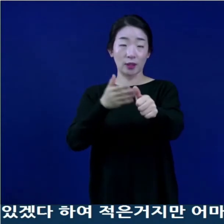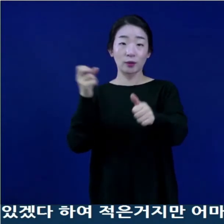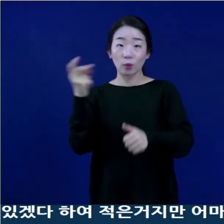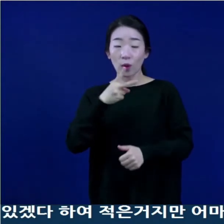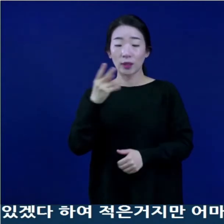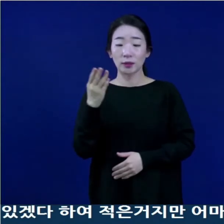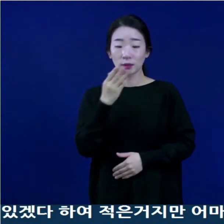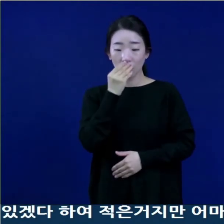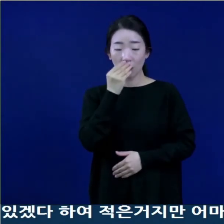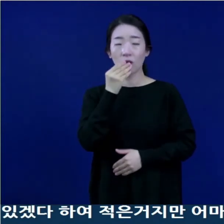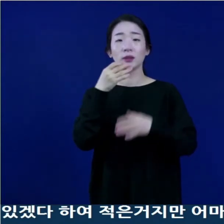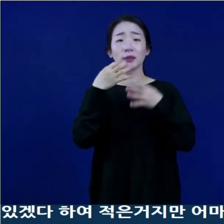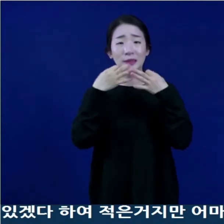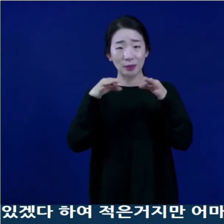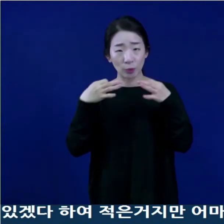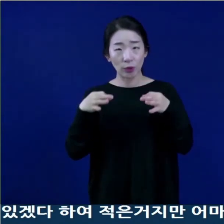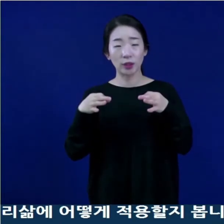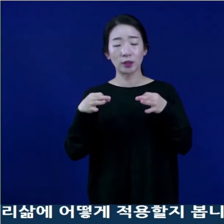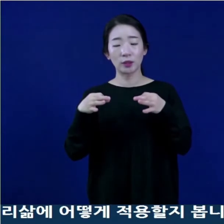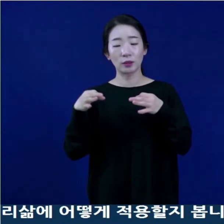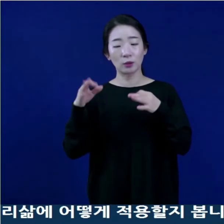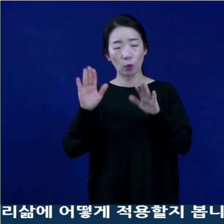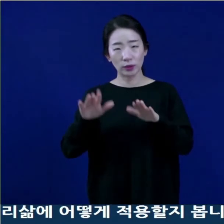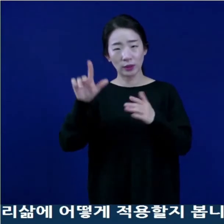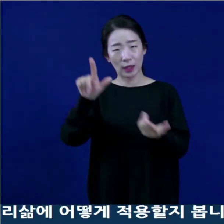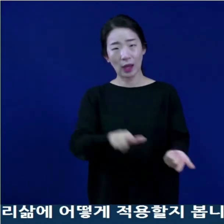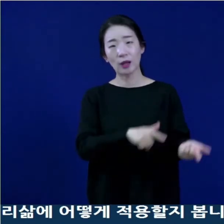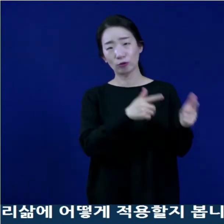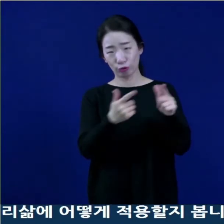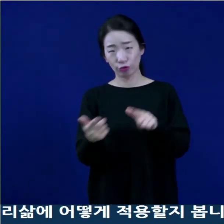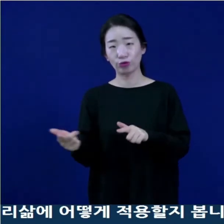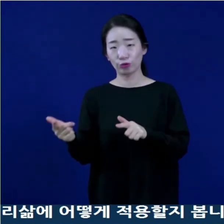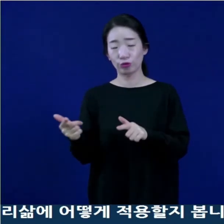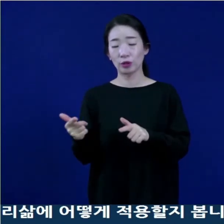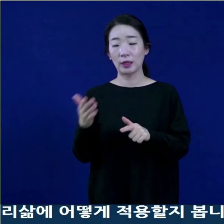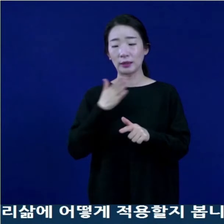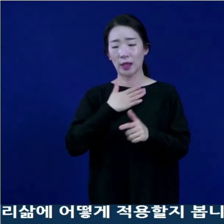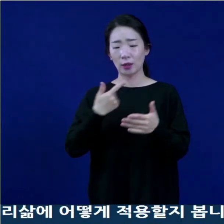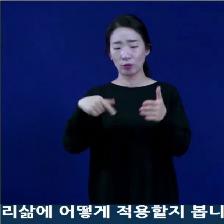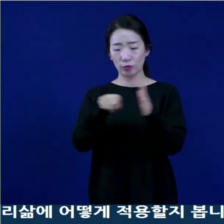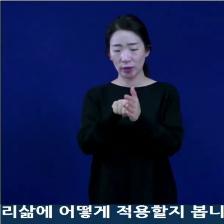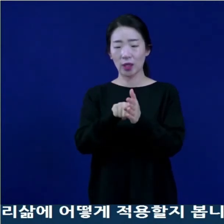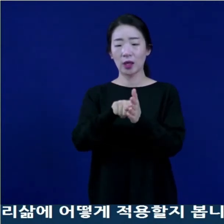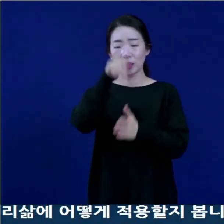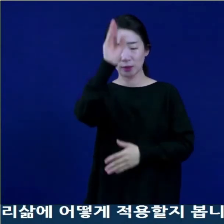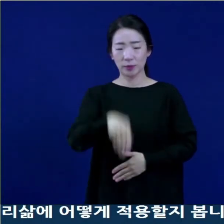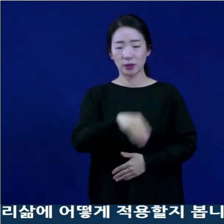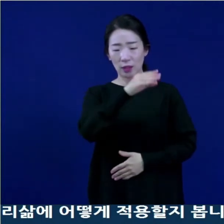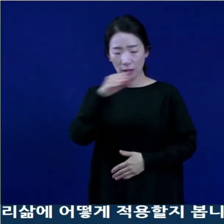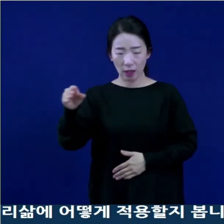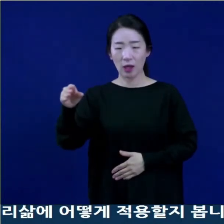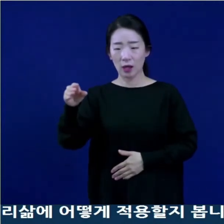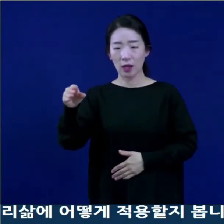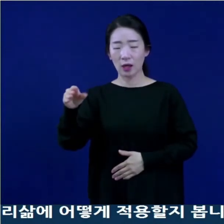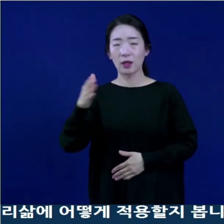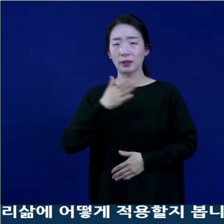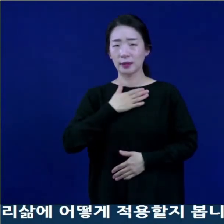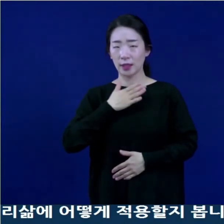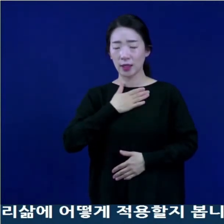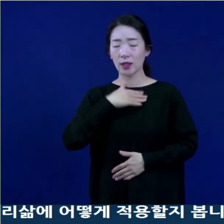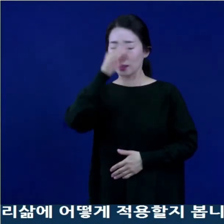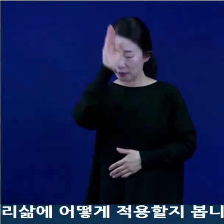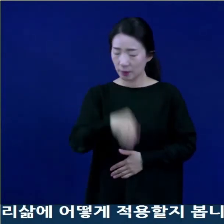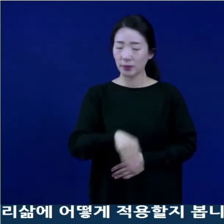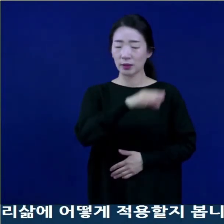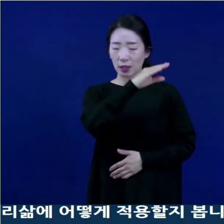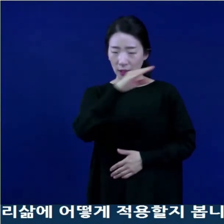지키면서 오늘 하루에 우리의 삶을 통해서 정말 우리를 십자가에 못 박을 수 있기를 소망합니다. 우리의 육신을 십자가에